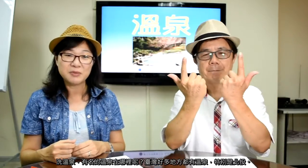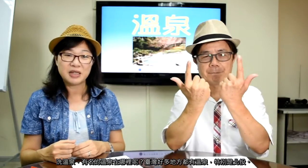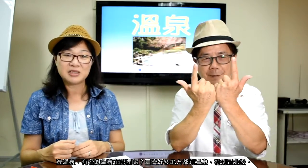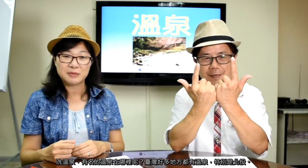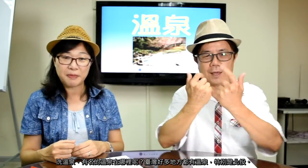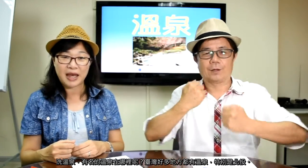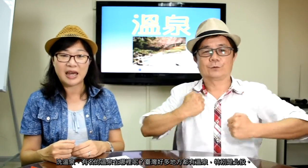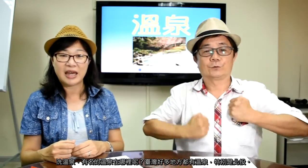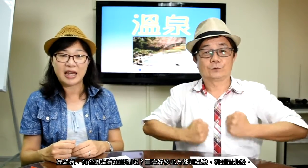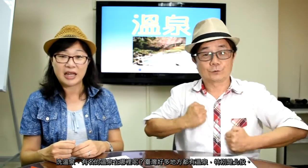别是